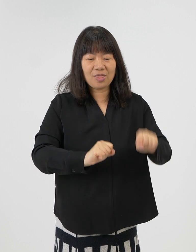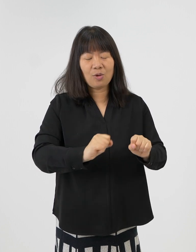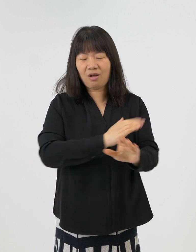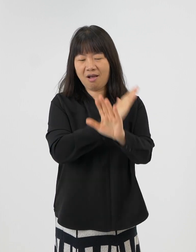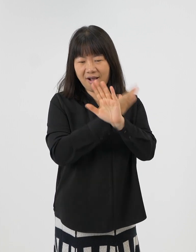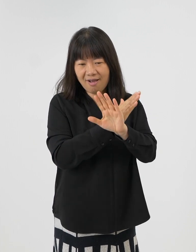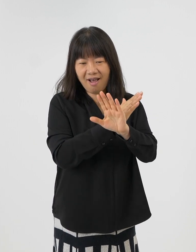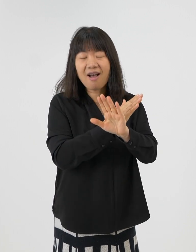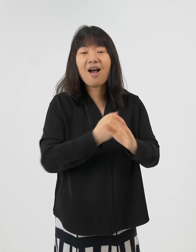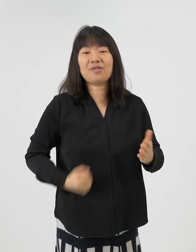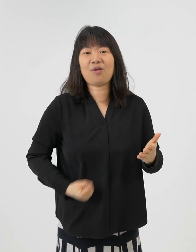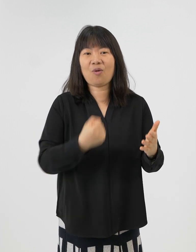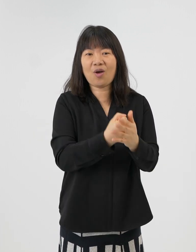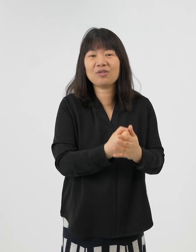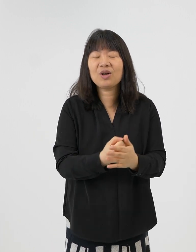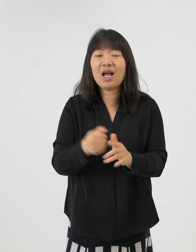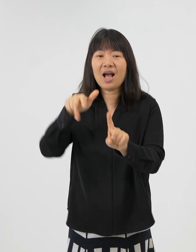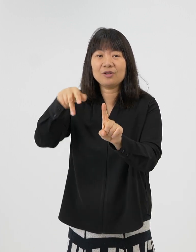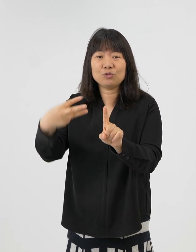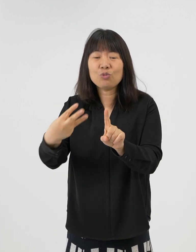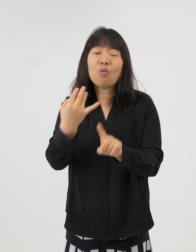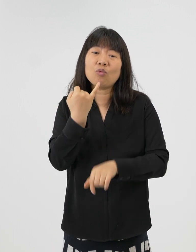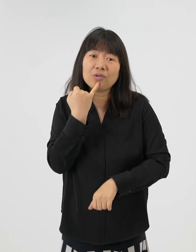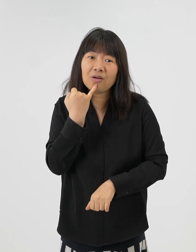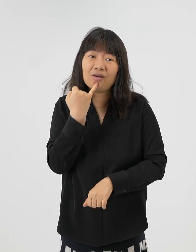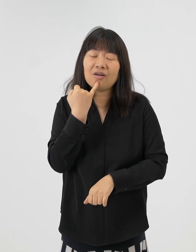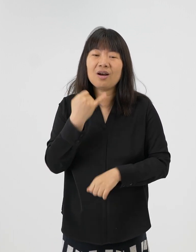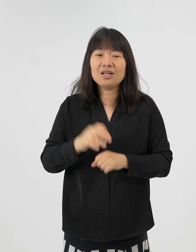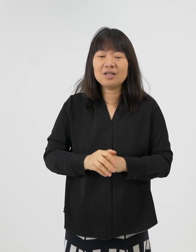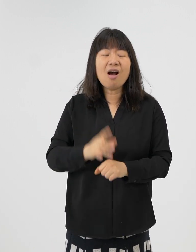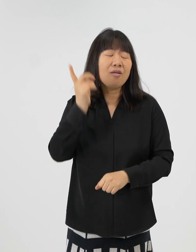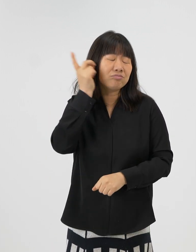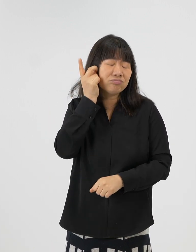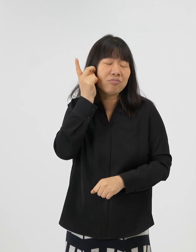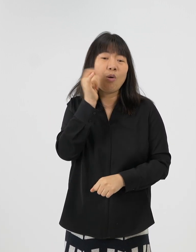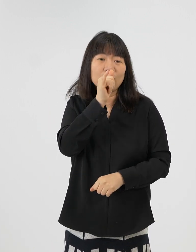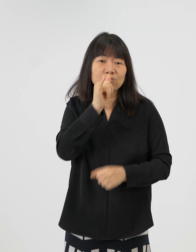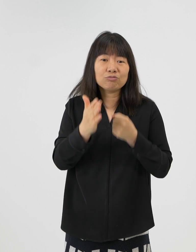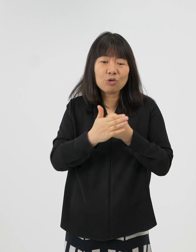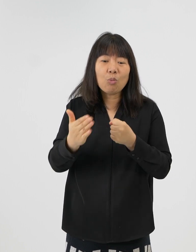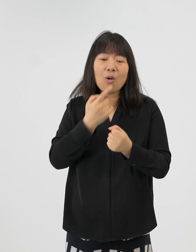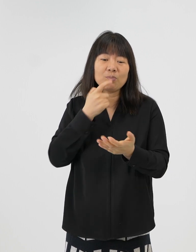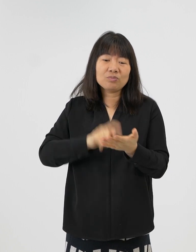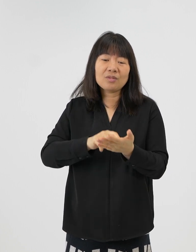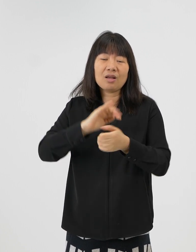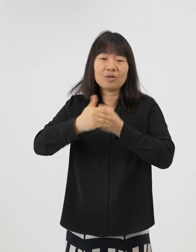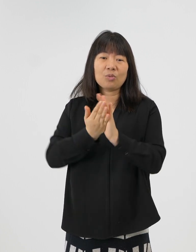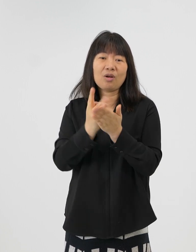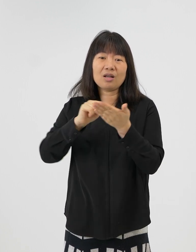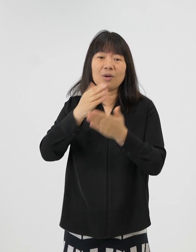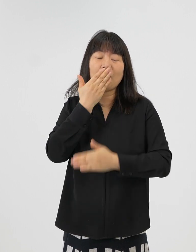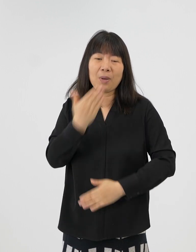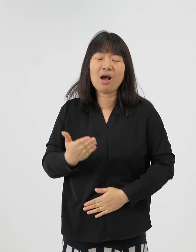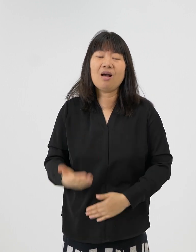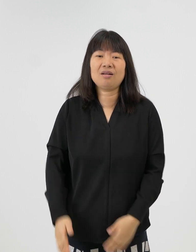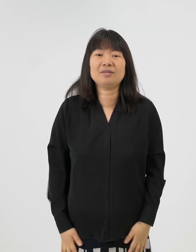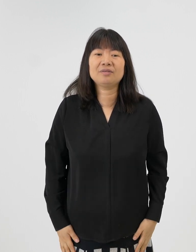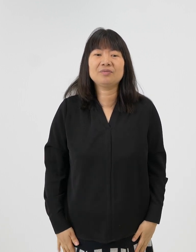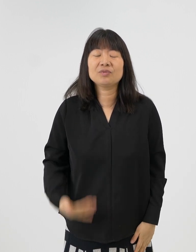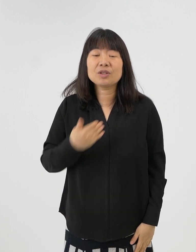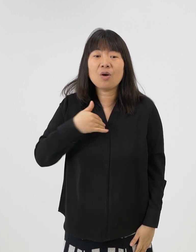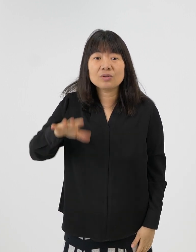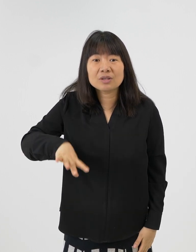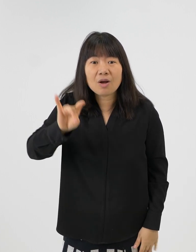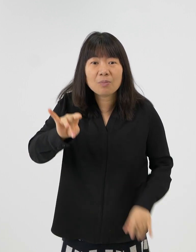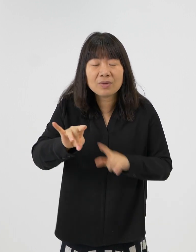그리고 다만 한 줄이라도 요즘 전부 옆에 스마트폰 이거 놓고 있잖아요. 그러면 바로 꺼내서 전